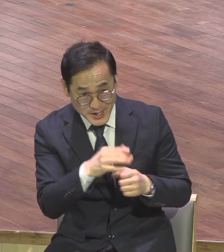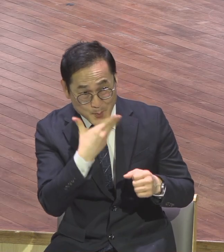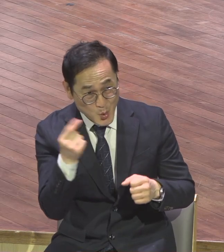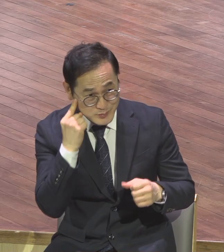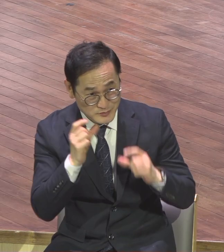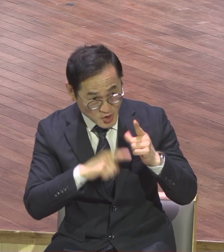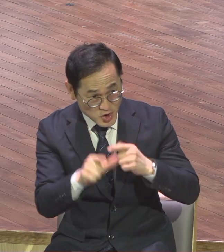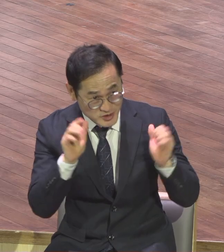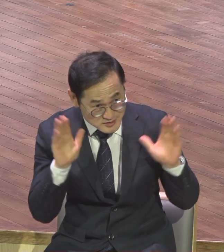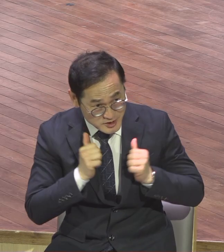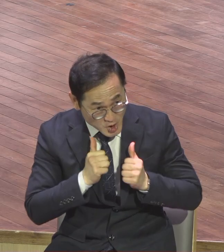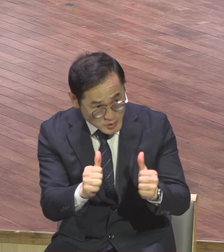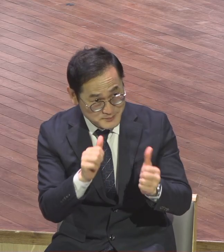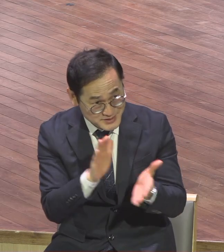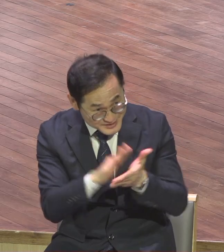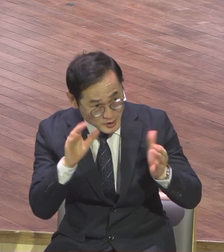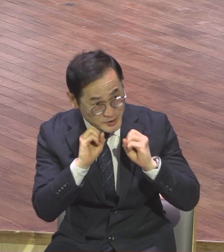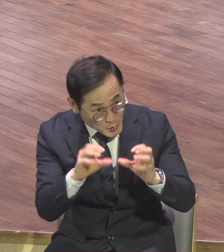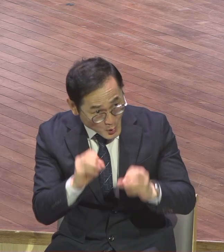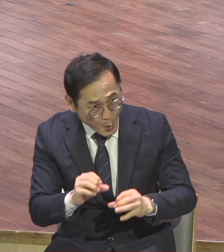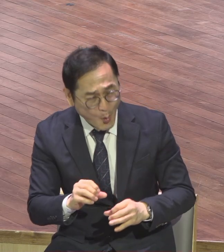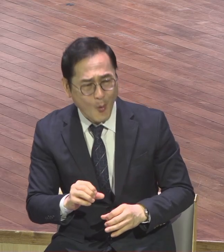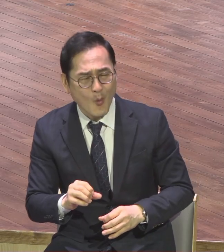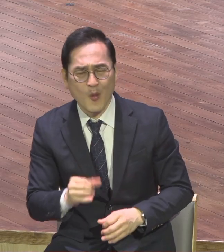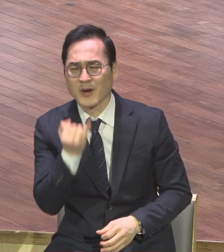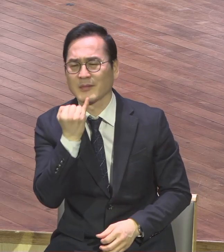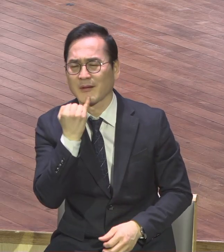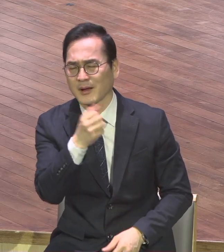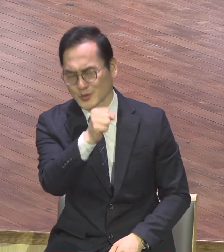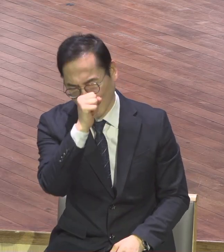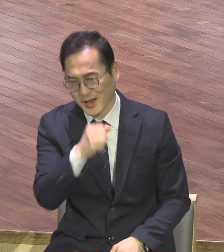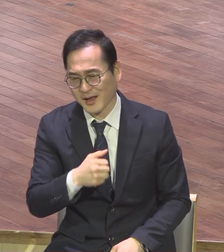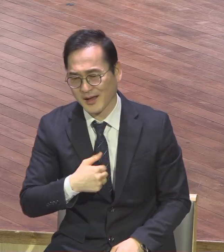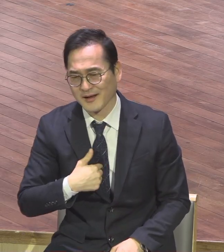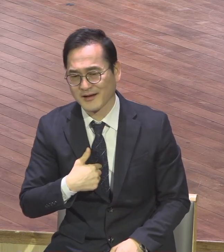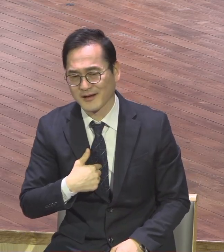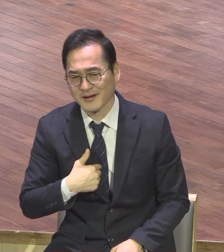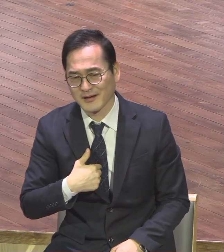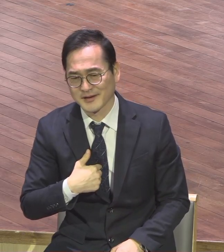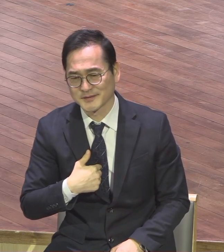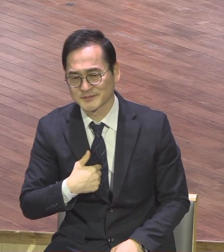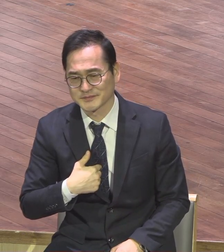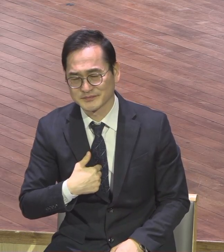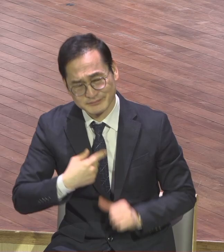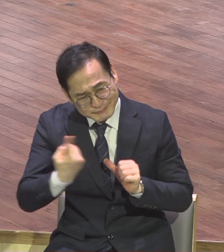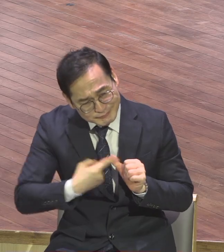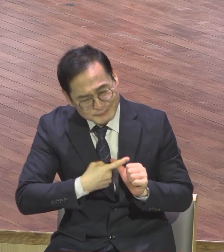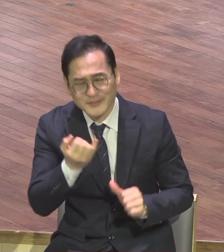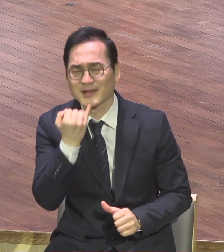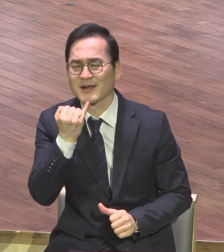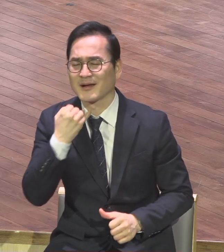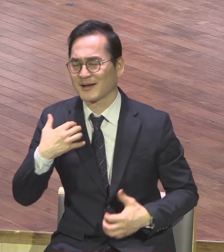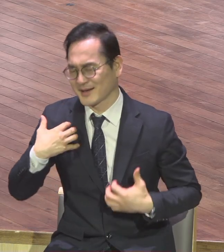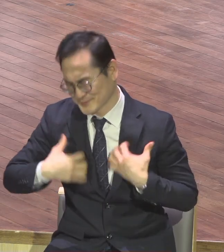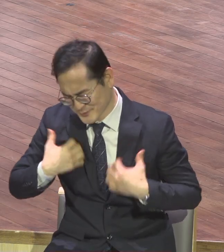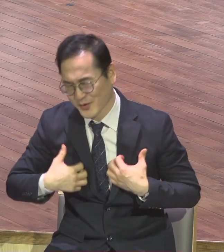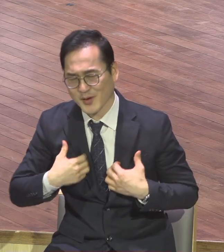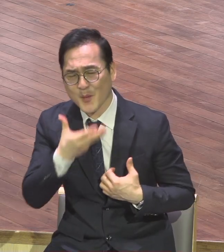것입니다. 오직 그리스도만 전거된다면 자신은 기뻐하고 또한 기뻐하겠다.